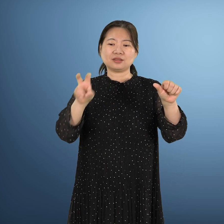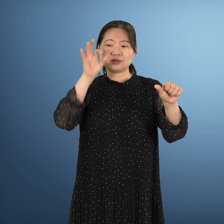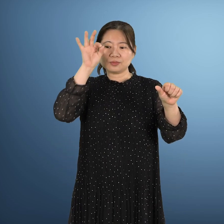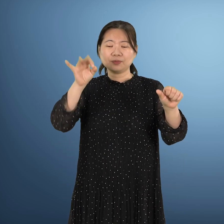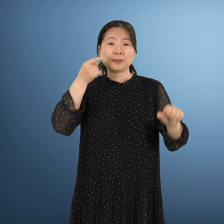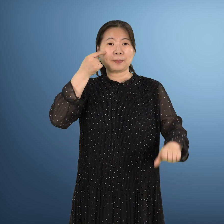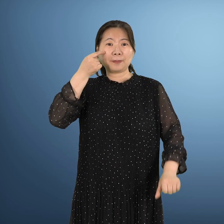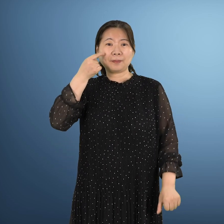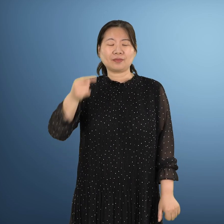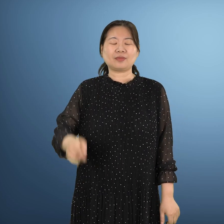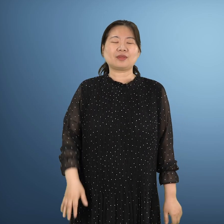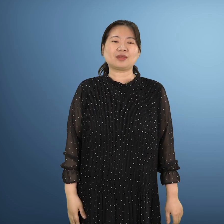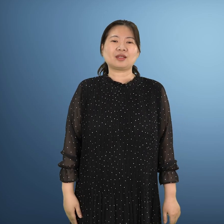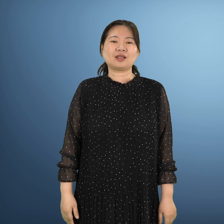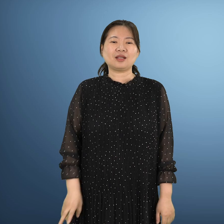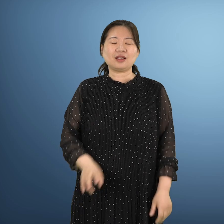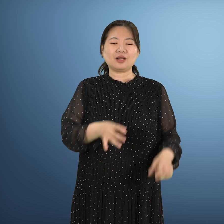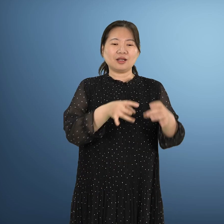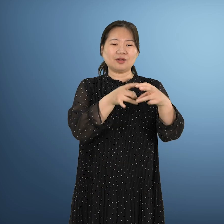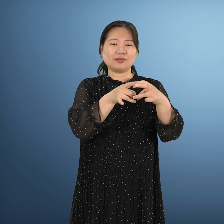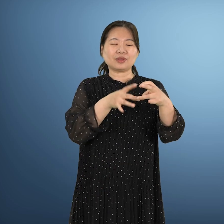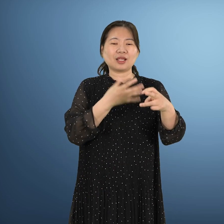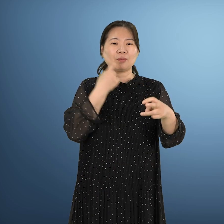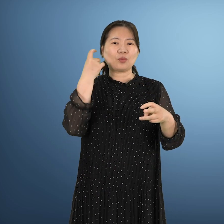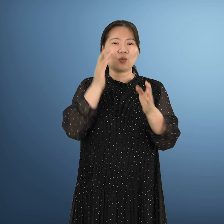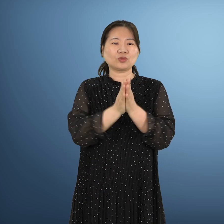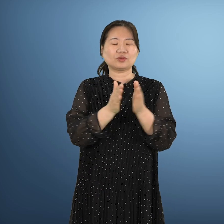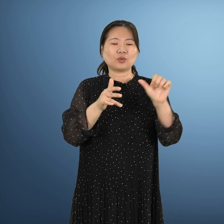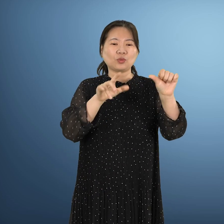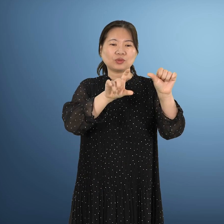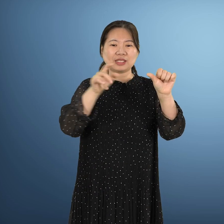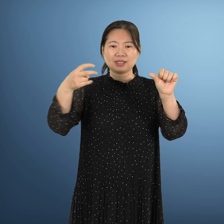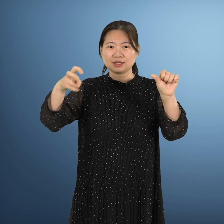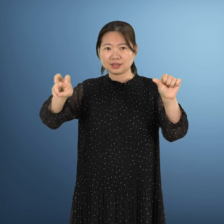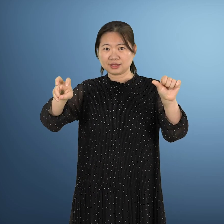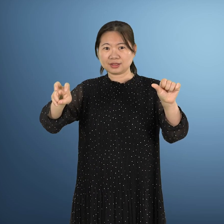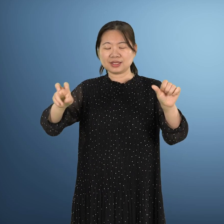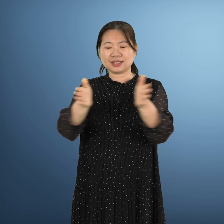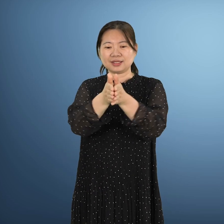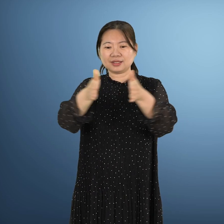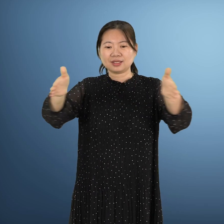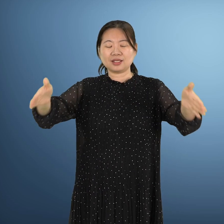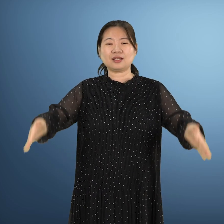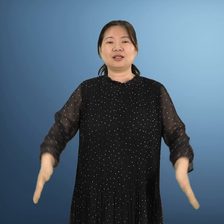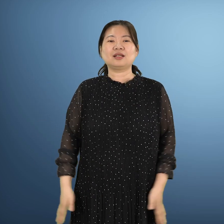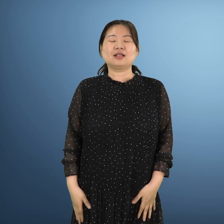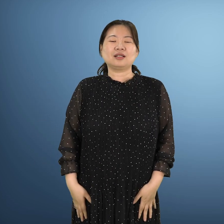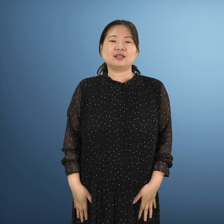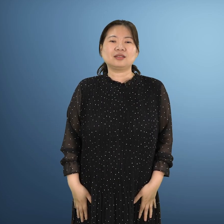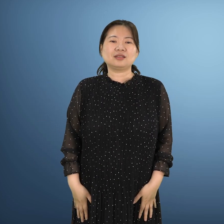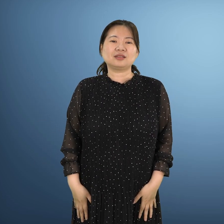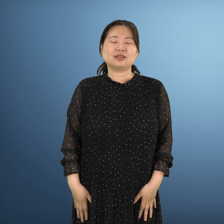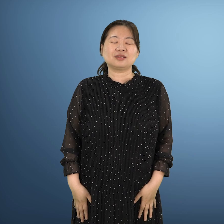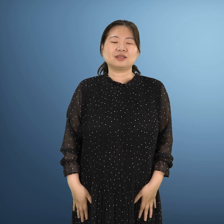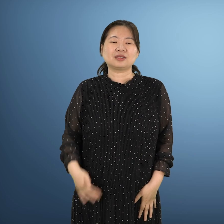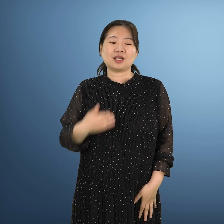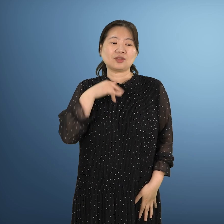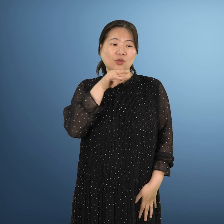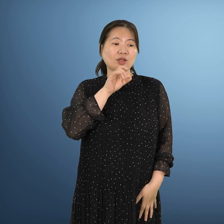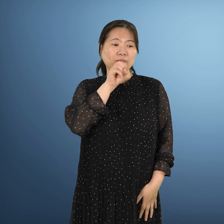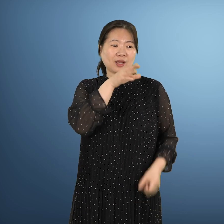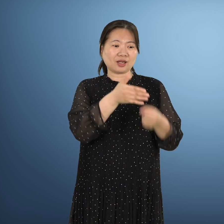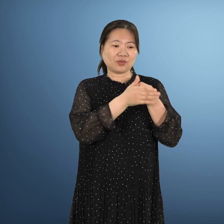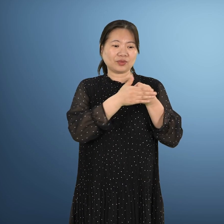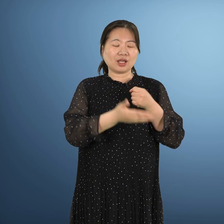보세요. 마태복음 5장 20절 다 같이 한번 읽어볼까요? 시작. 내가 너희에게